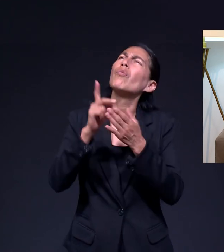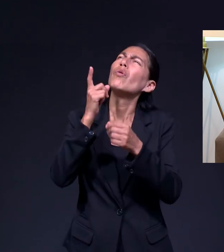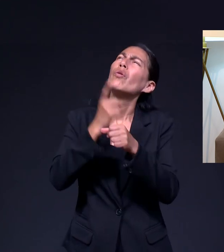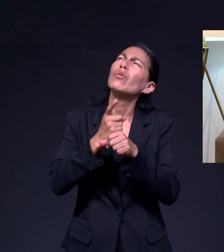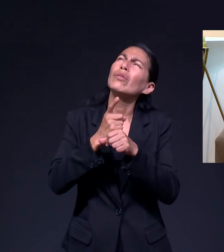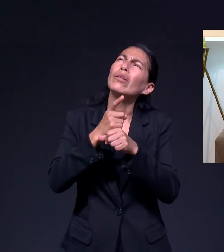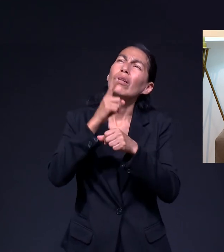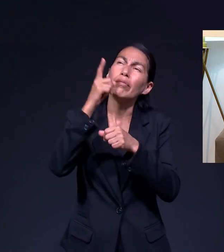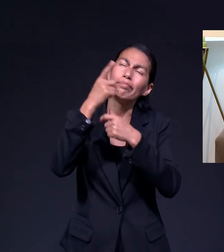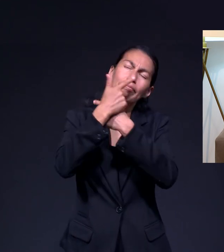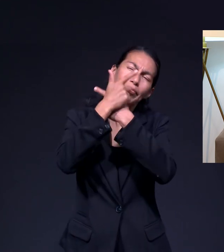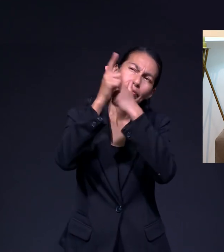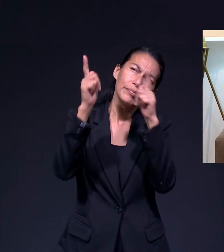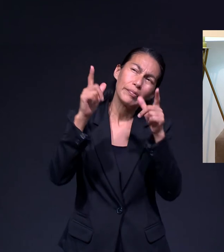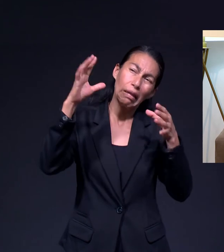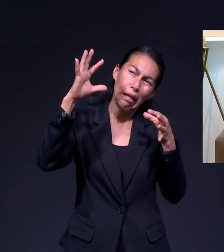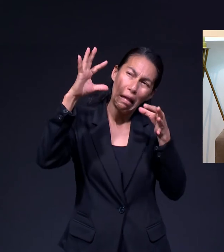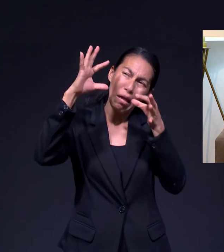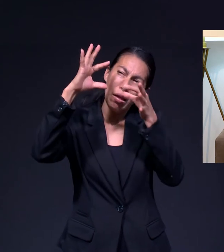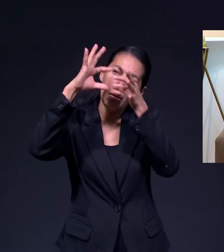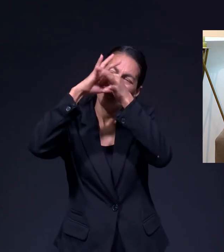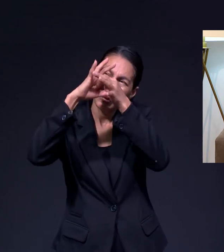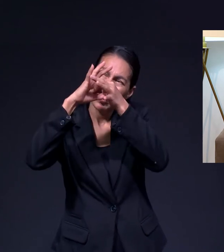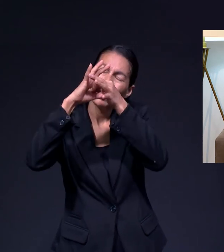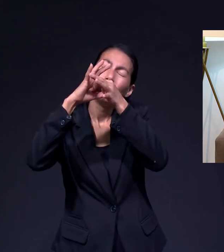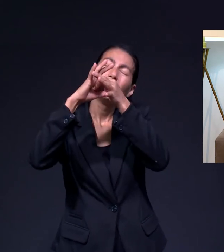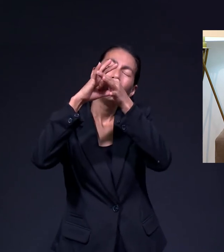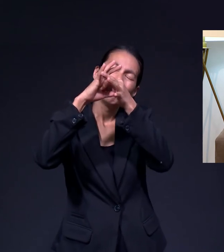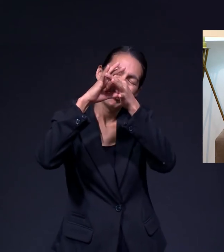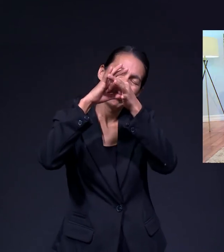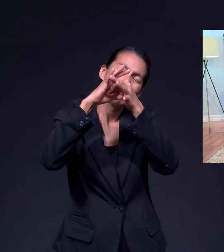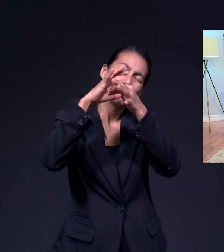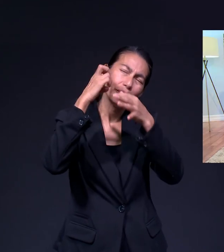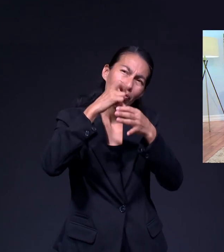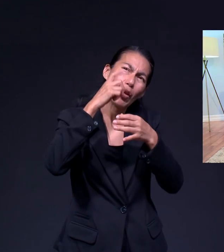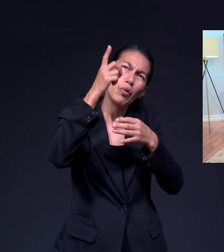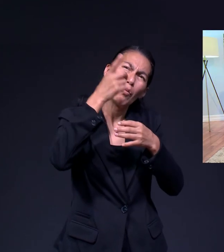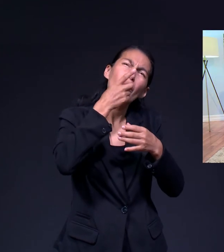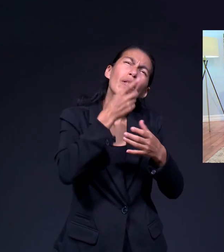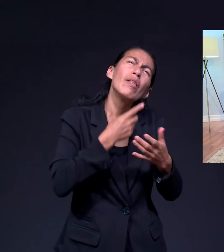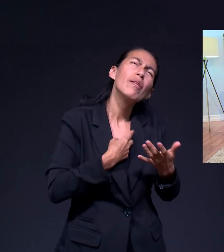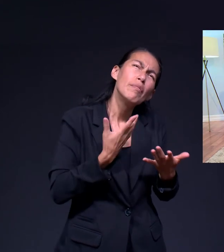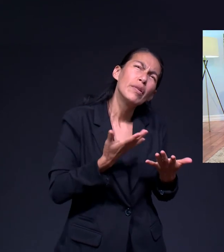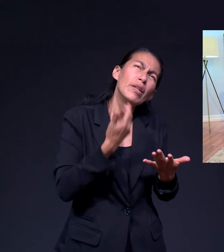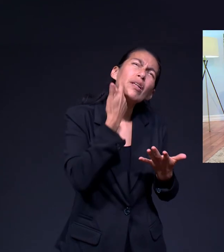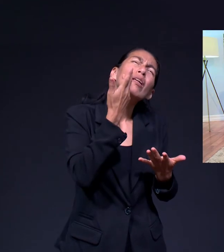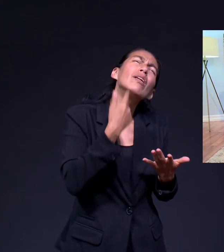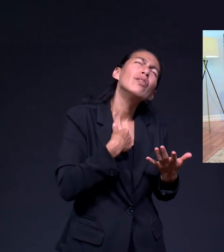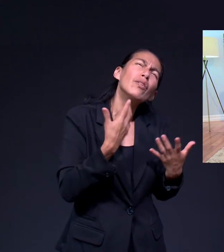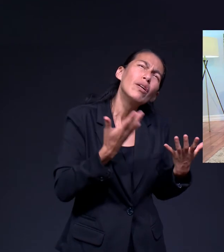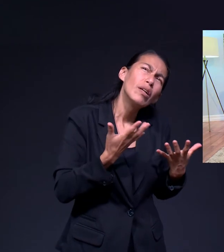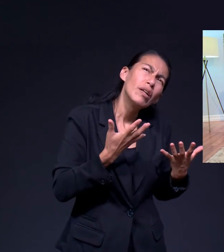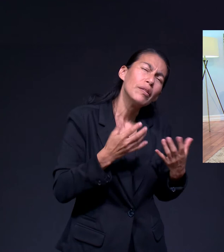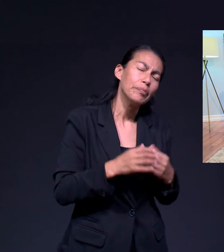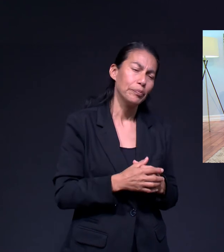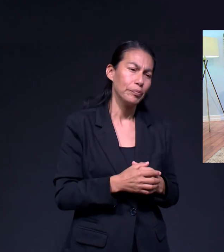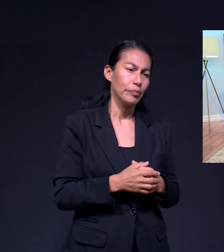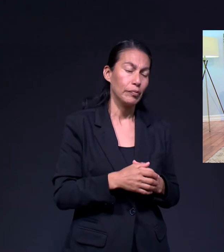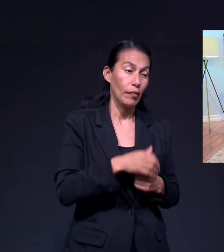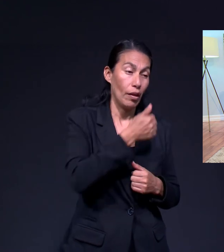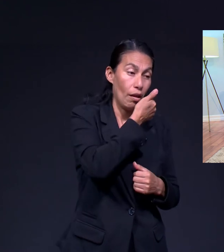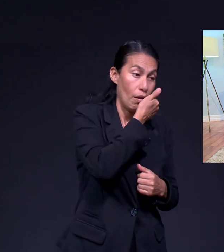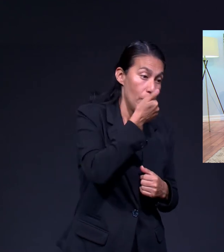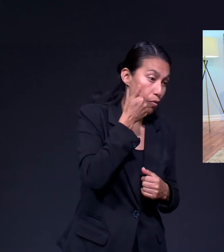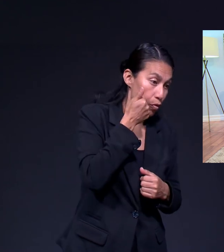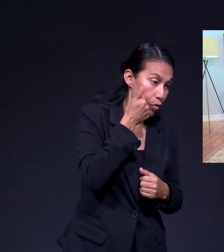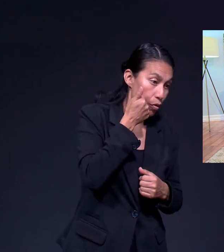ponemos en sintonía para escuchar la voz de dios y poder hacer exactamente lo